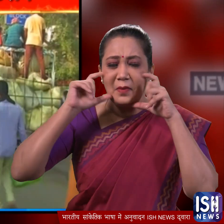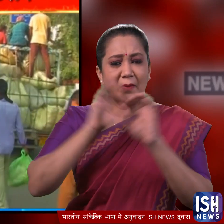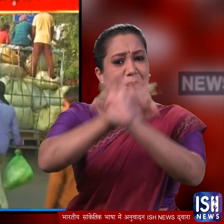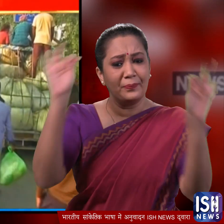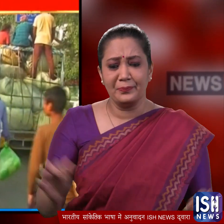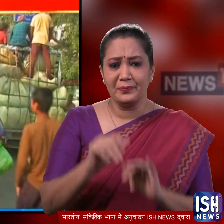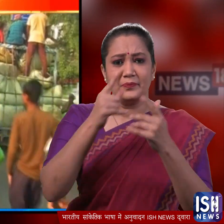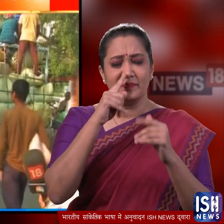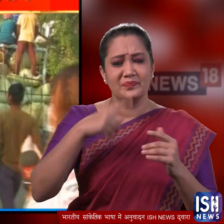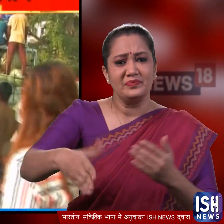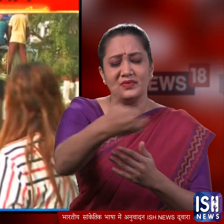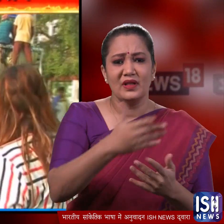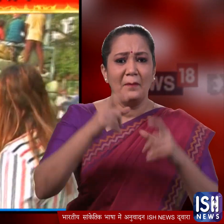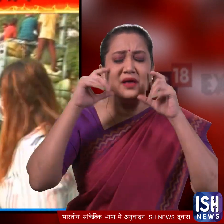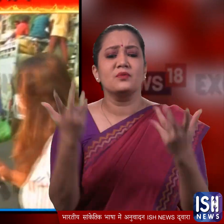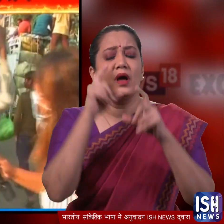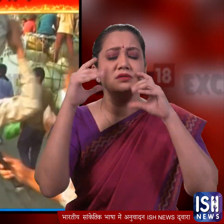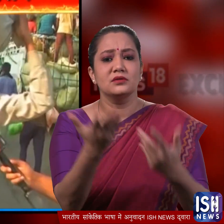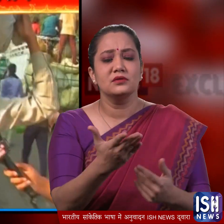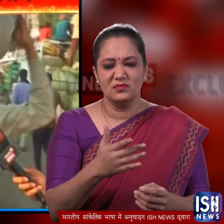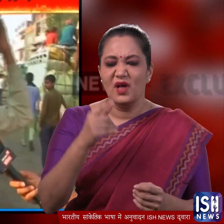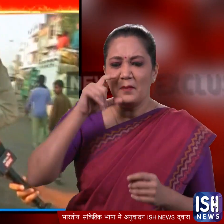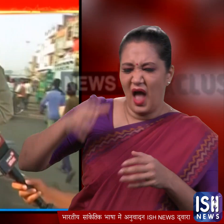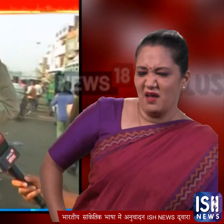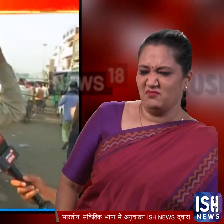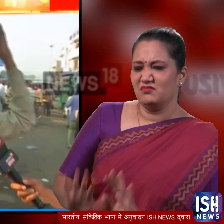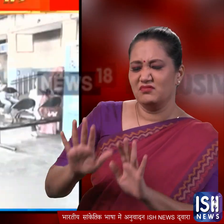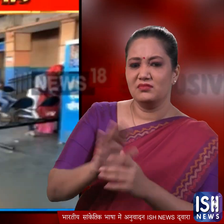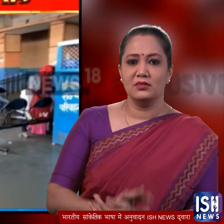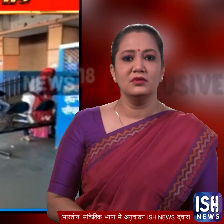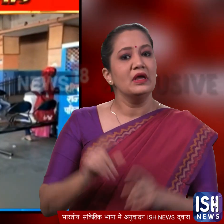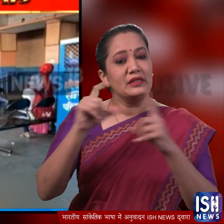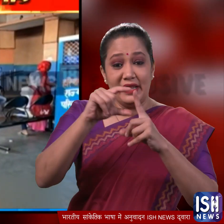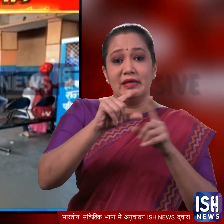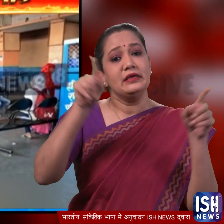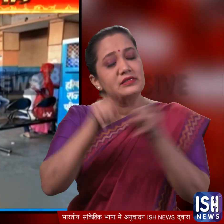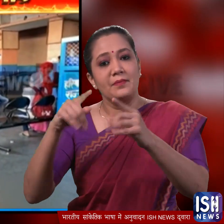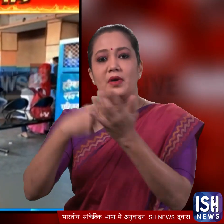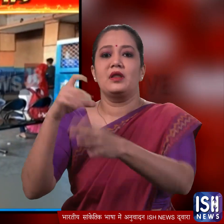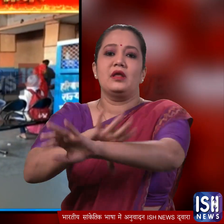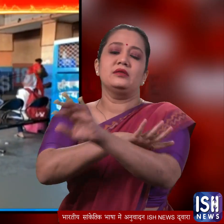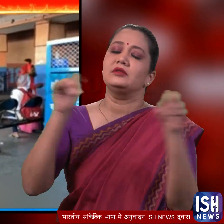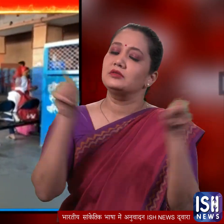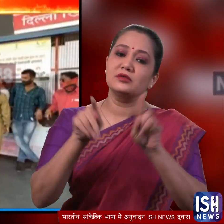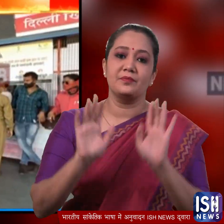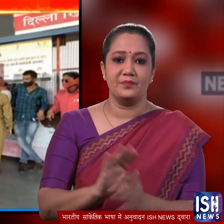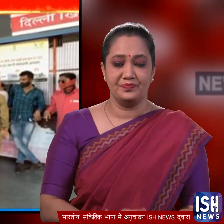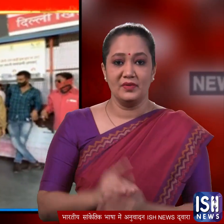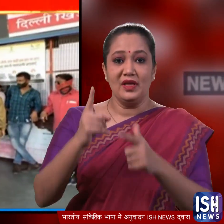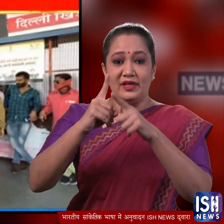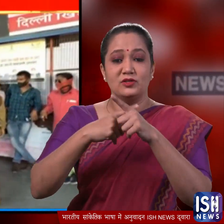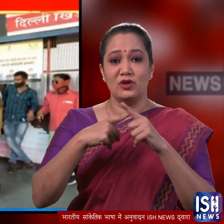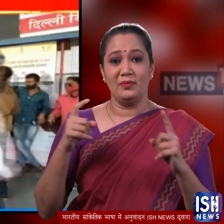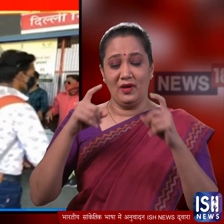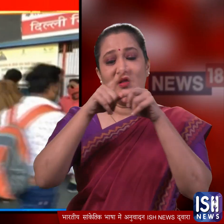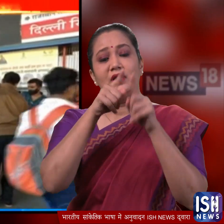हुए ही नजर आ रहे हैं। भैया मास्क है, मास्क जेब में। दिल्ली जैसा ही हाल राजस्थान के कई इलाकों का रहा, जिससे